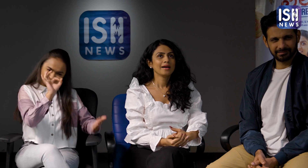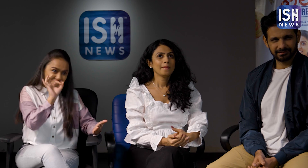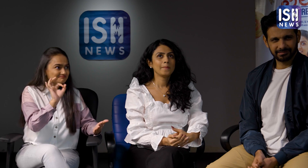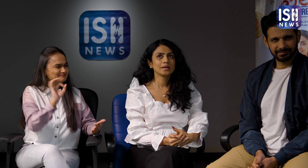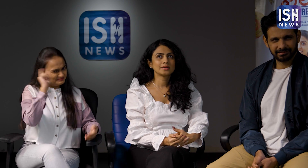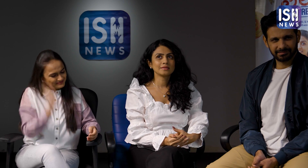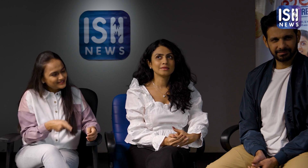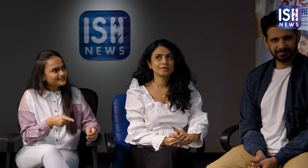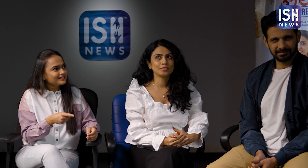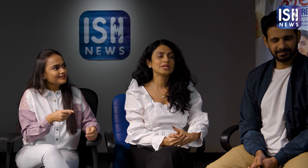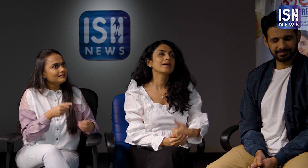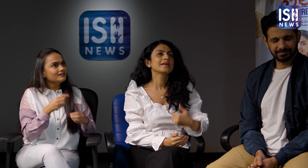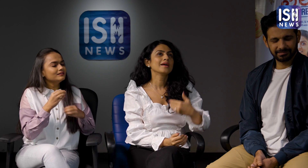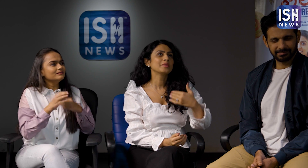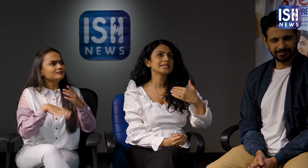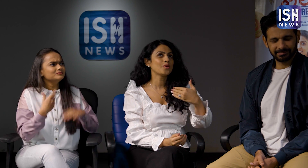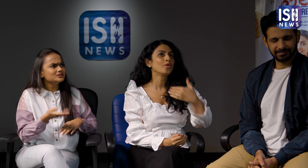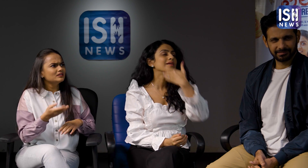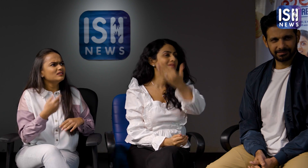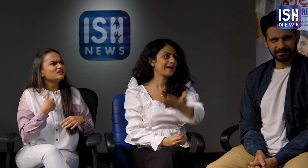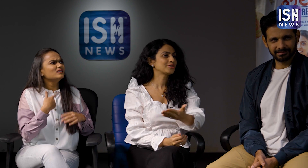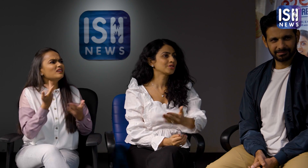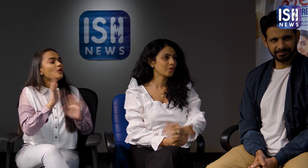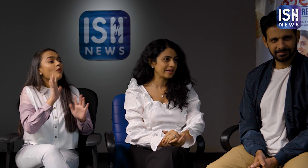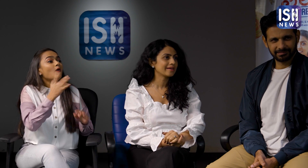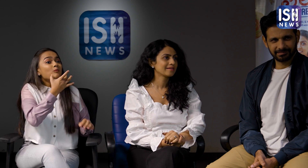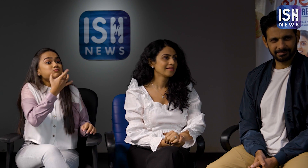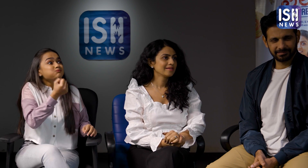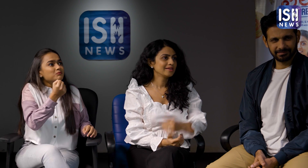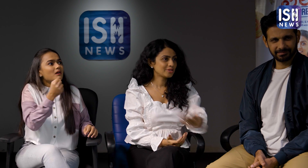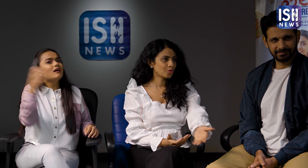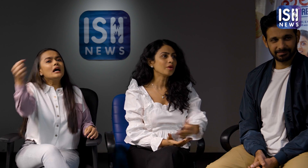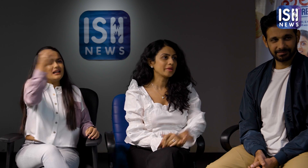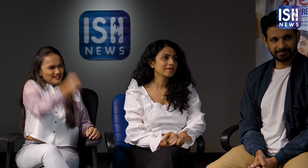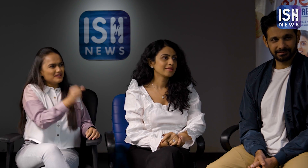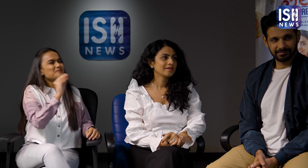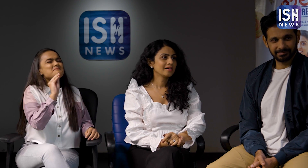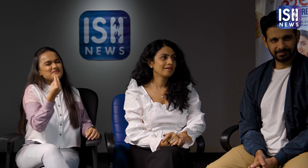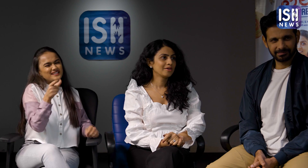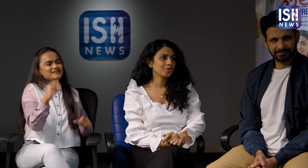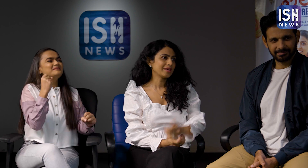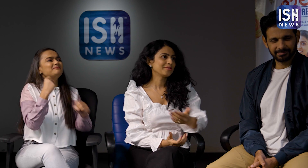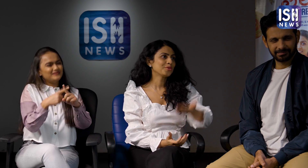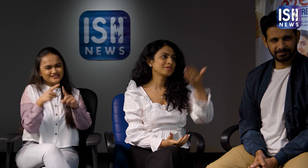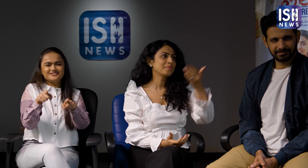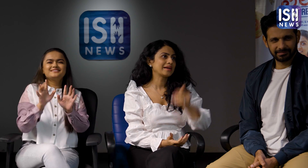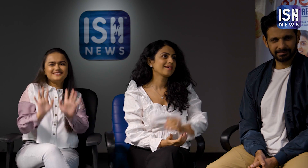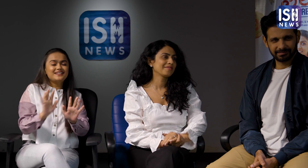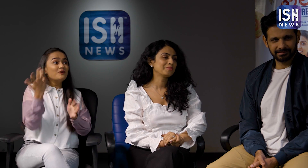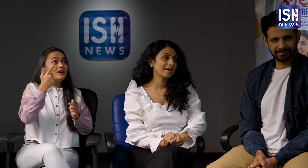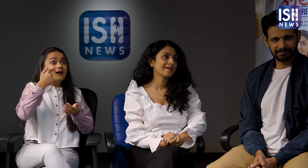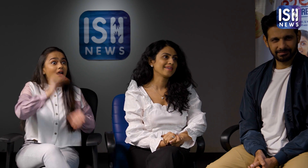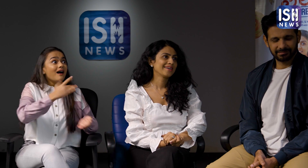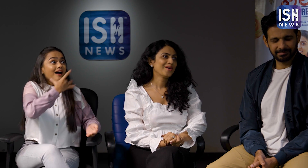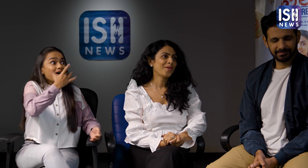चाहिए, बट मुझे लगा कि हम किसी ओल्डर एक्ट्रेस को लेंगे इस रोल में, क्योंकि उसका